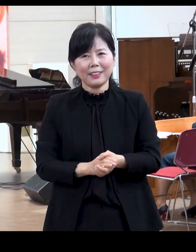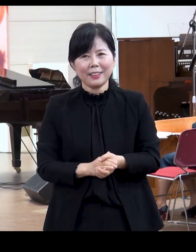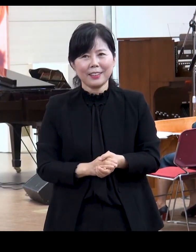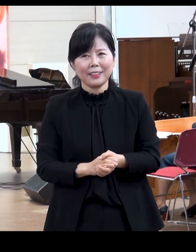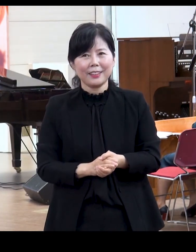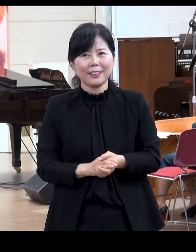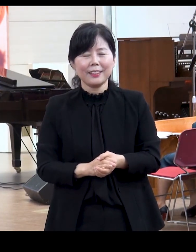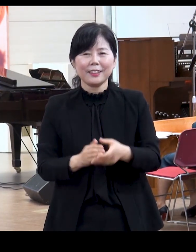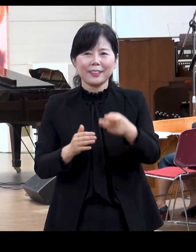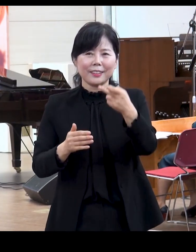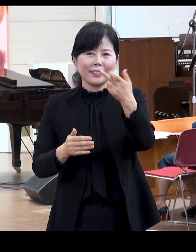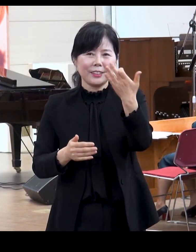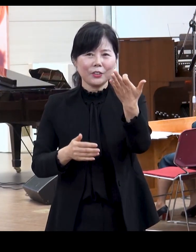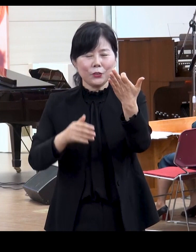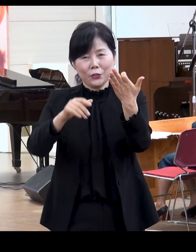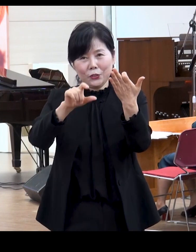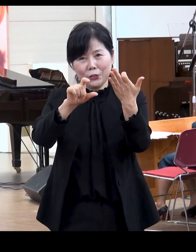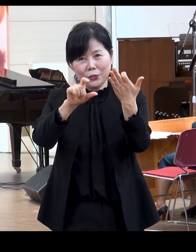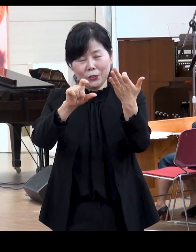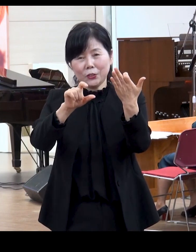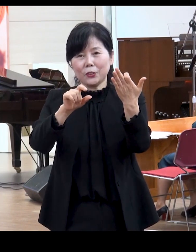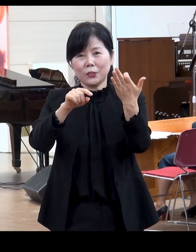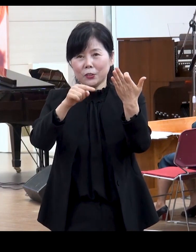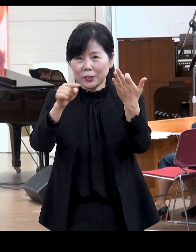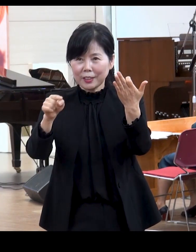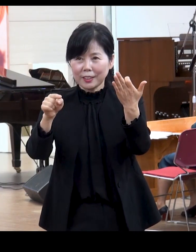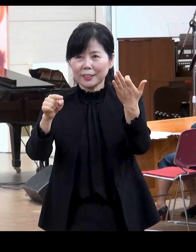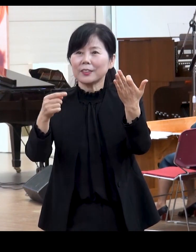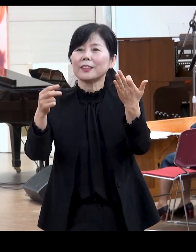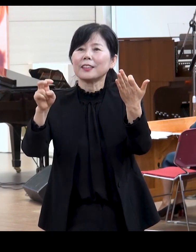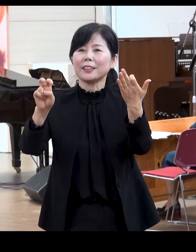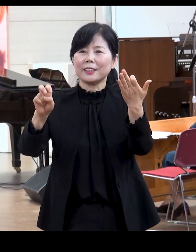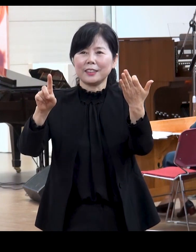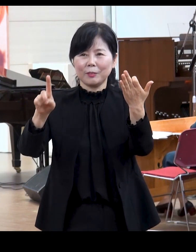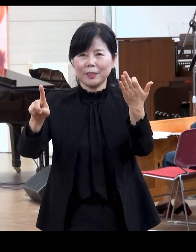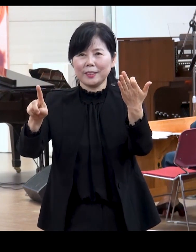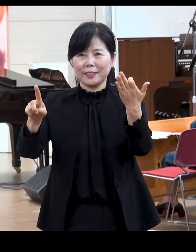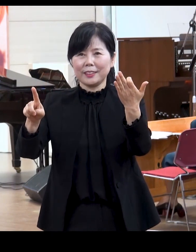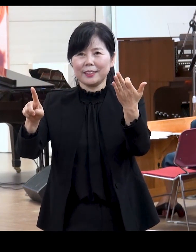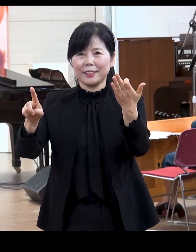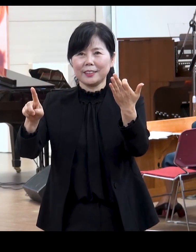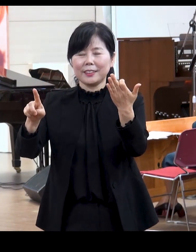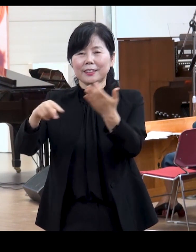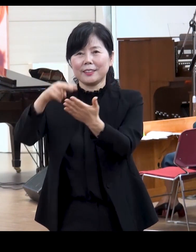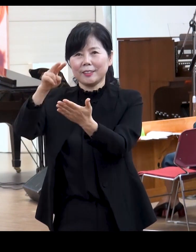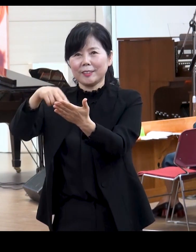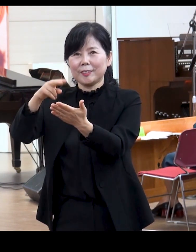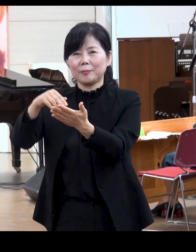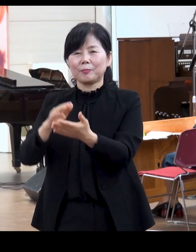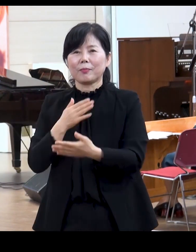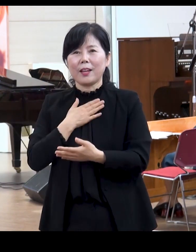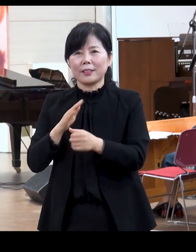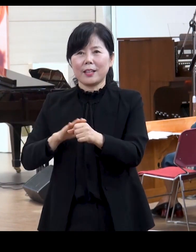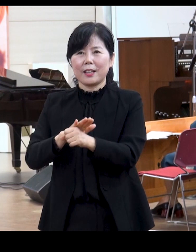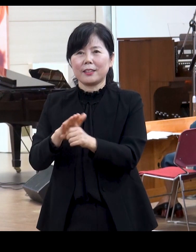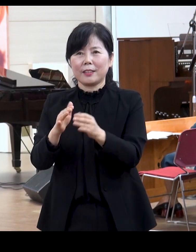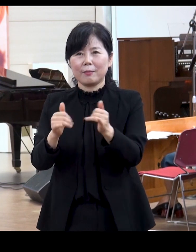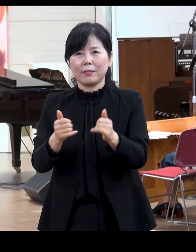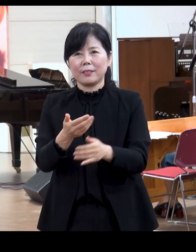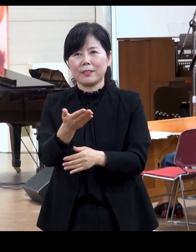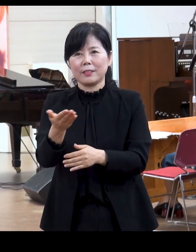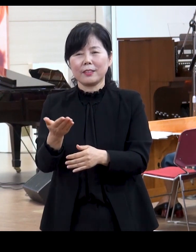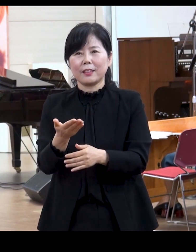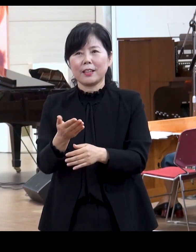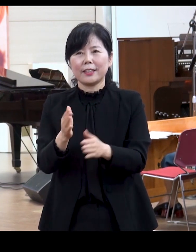우리 19절부터 21절까지 말씀을 함께 읽도록 하겠습니다. 19절로 21절 같이 읽습니다.